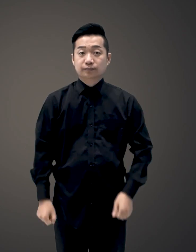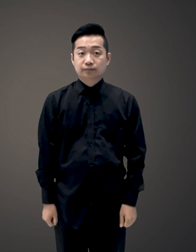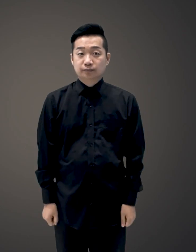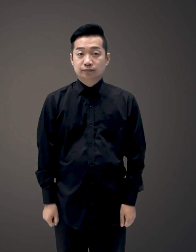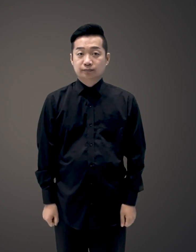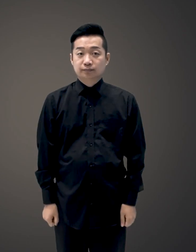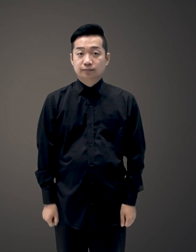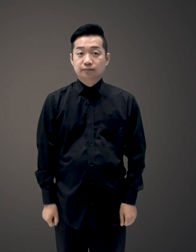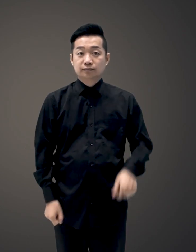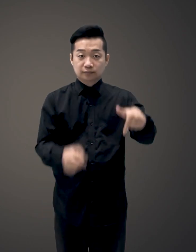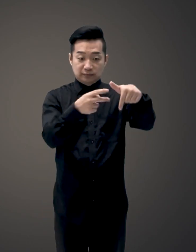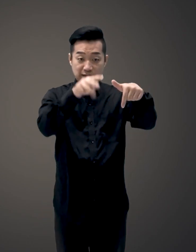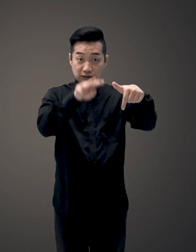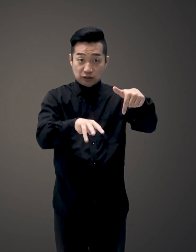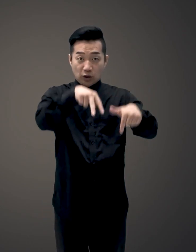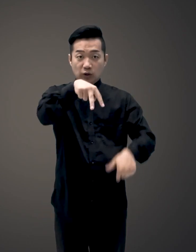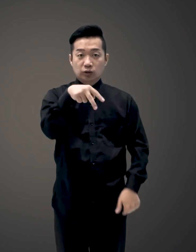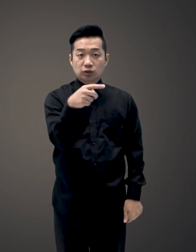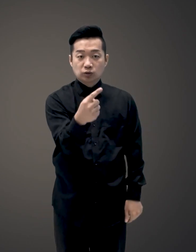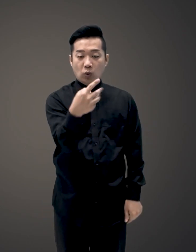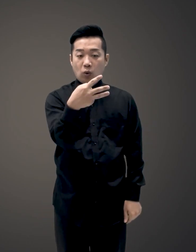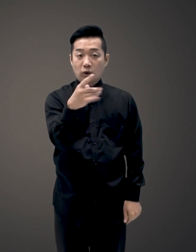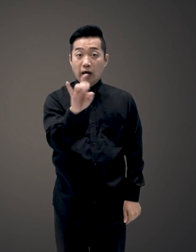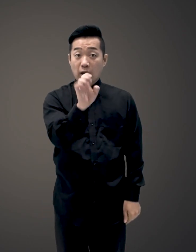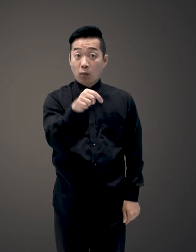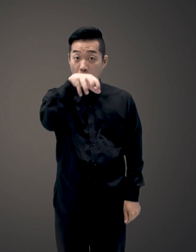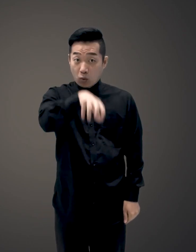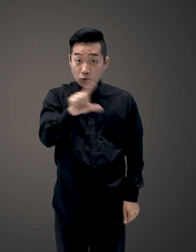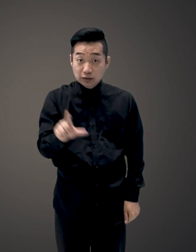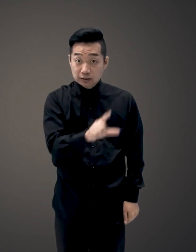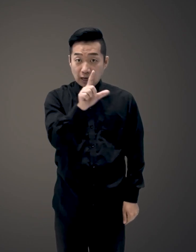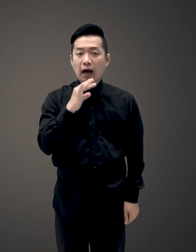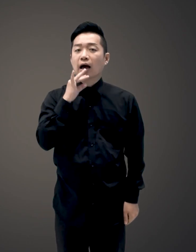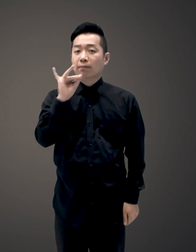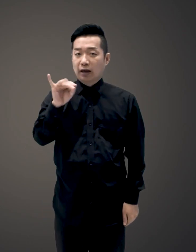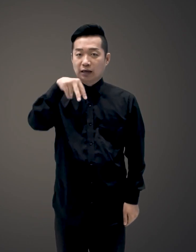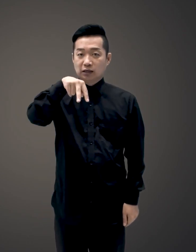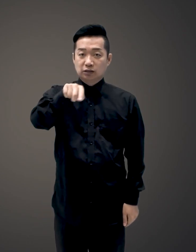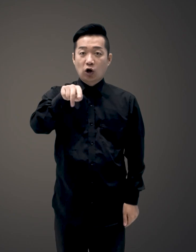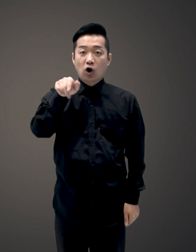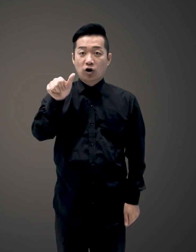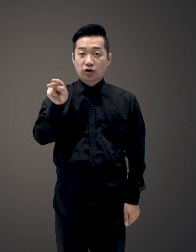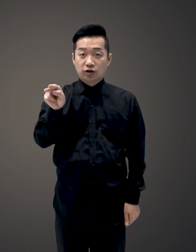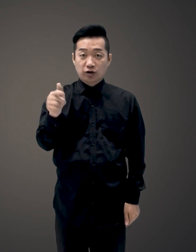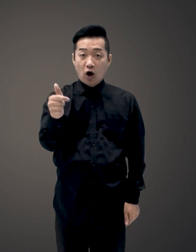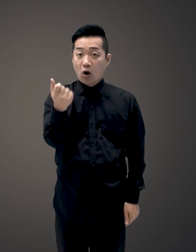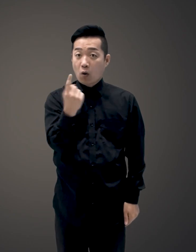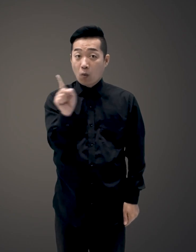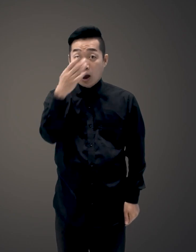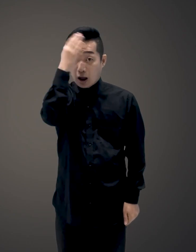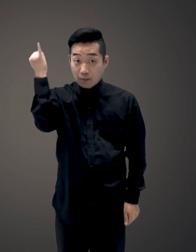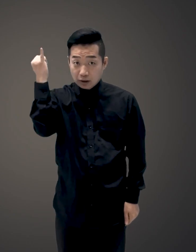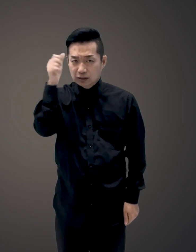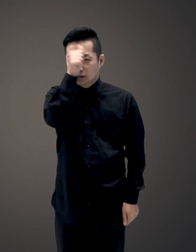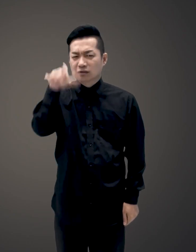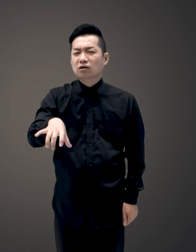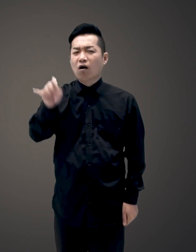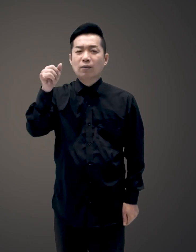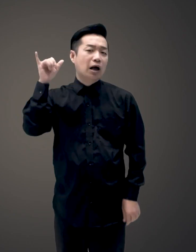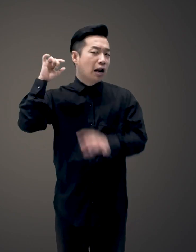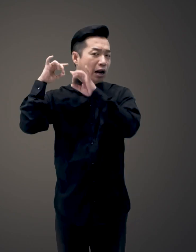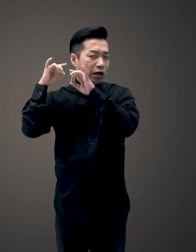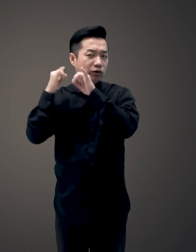소설인데요. 인천 소래포구에 살고 계신 100살 서연 할머니가 난생 처음